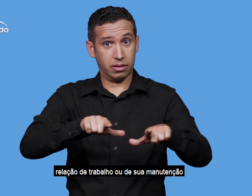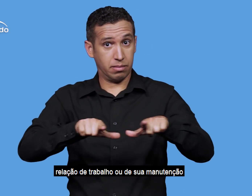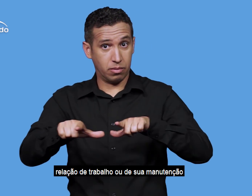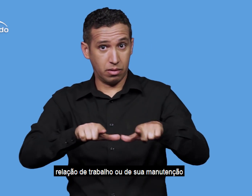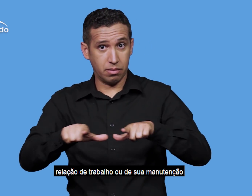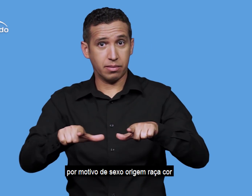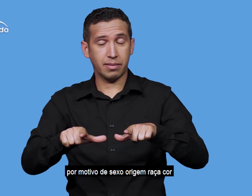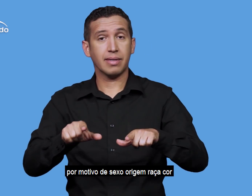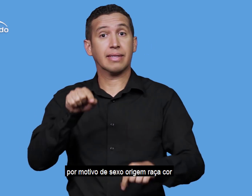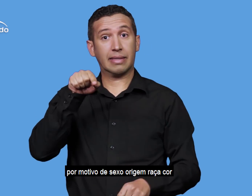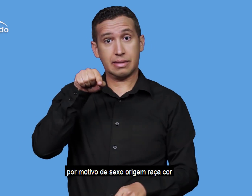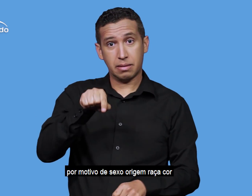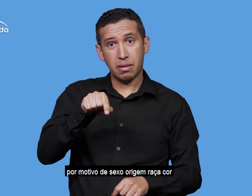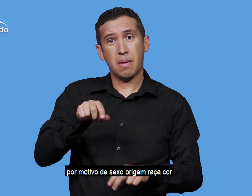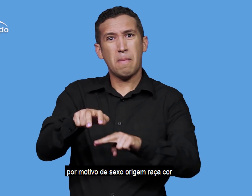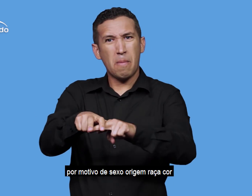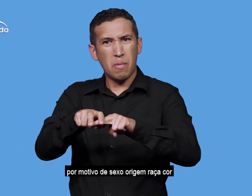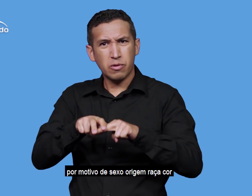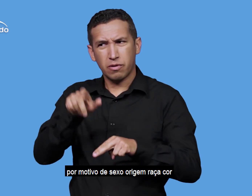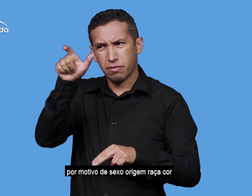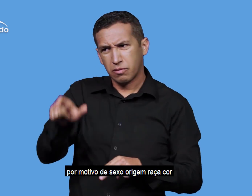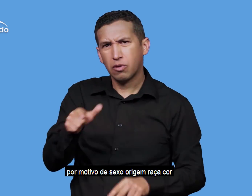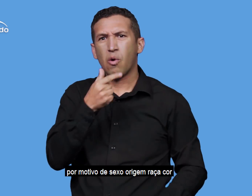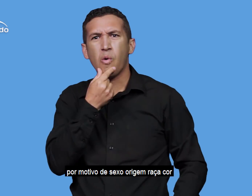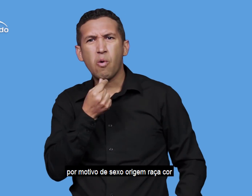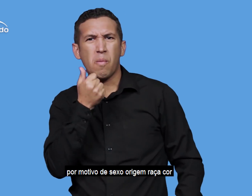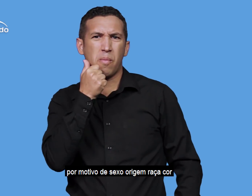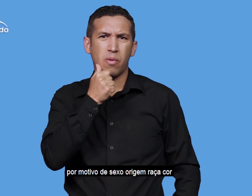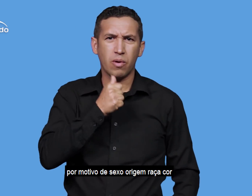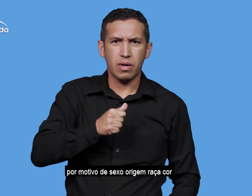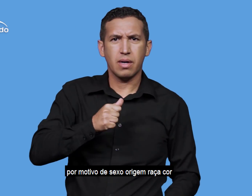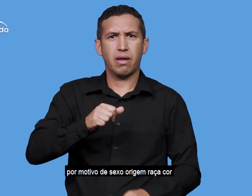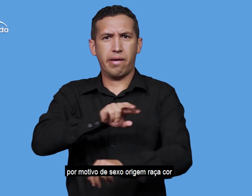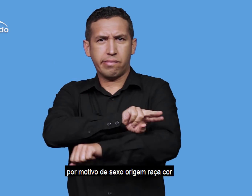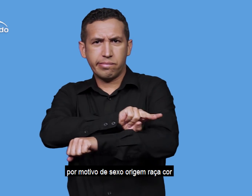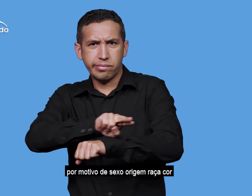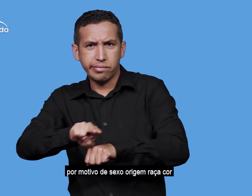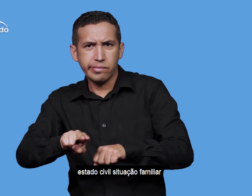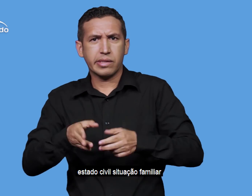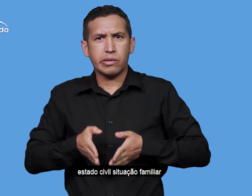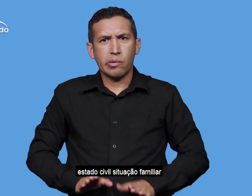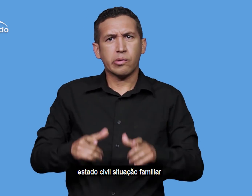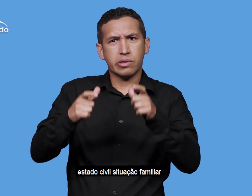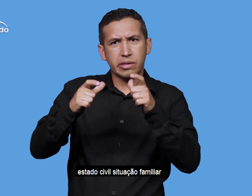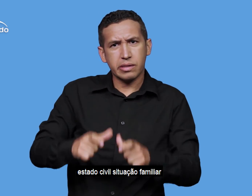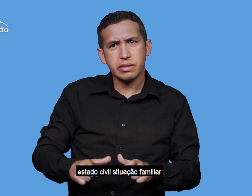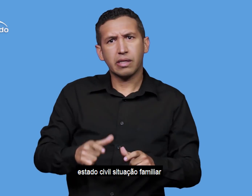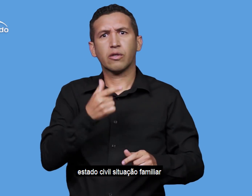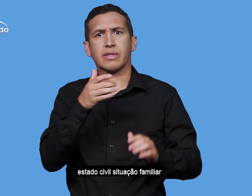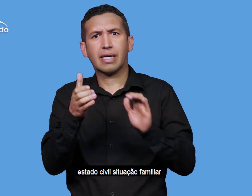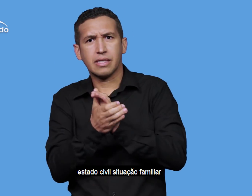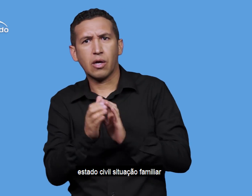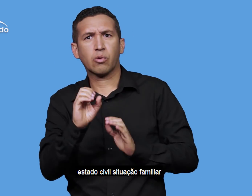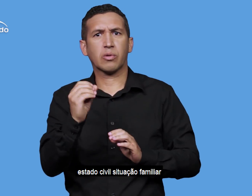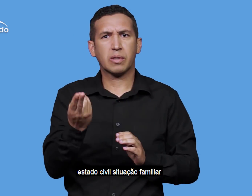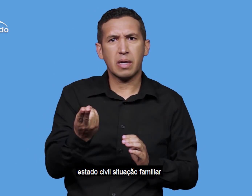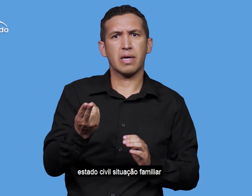sua manutenção por motivo de sexo origem raça cor estado civil situação familiar